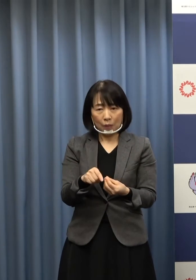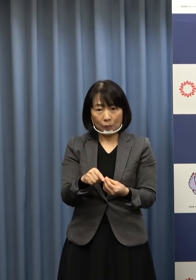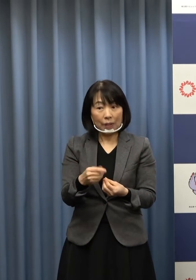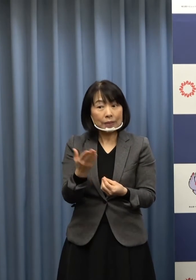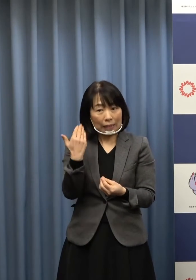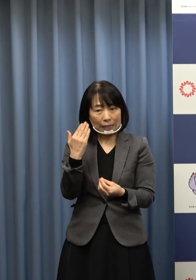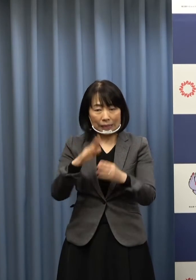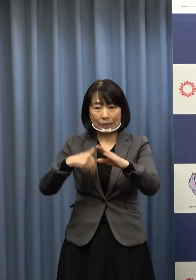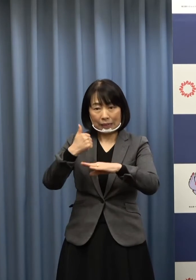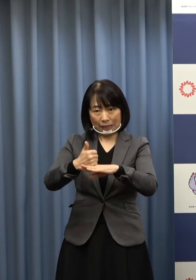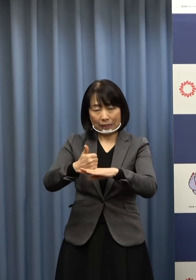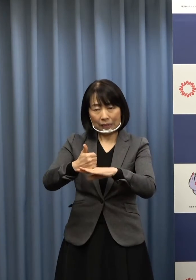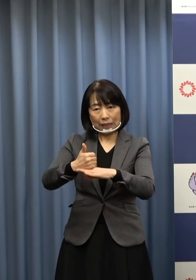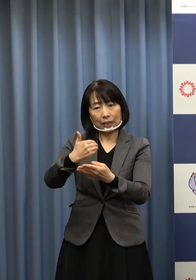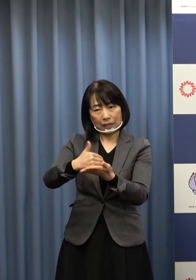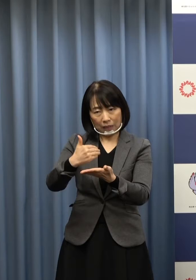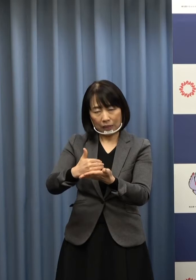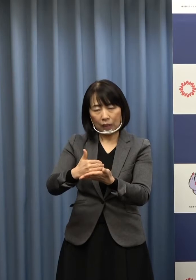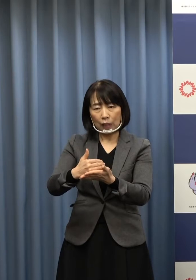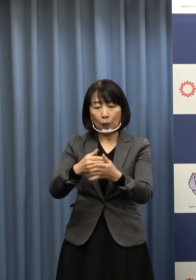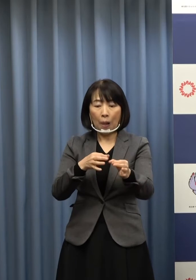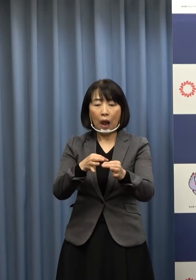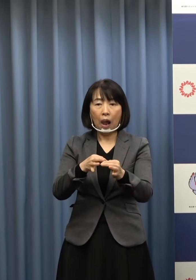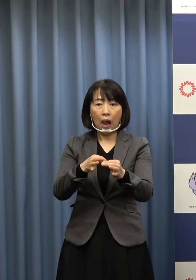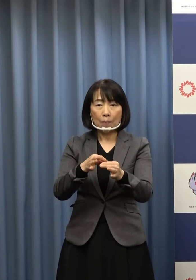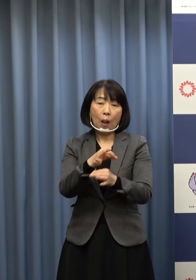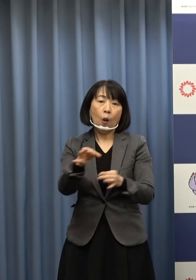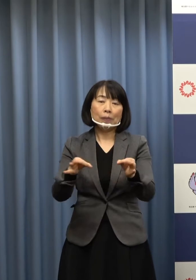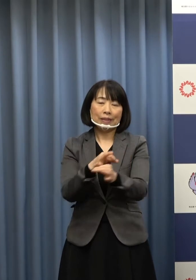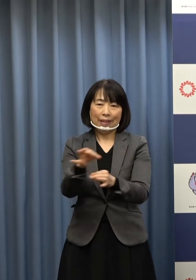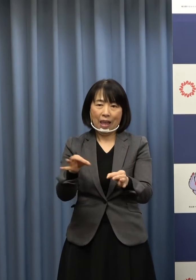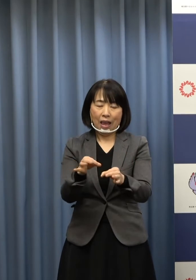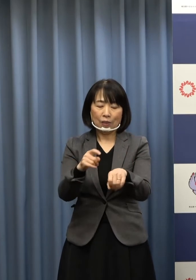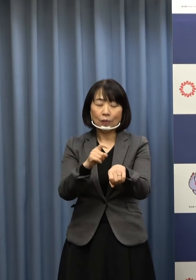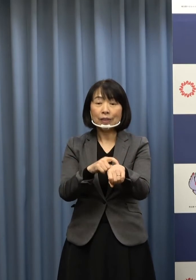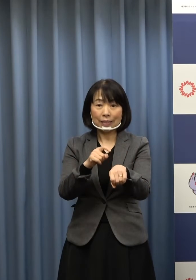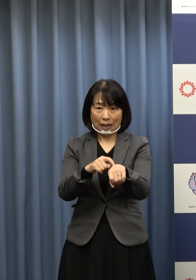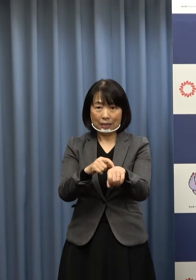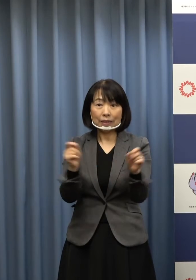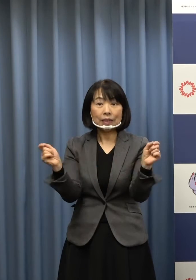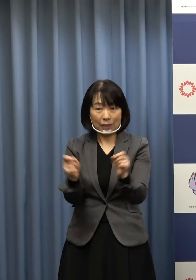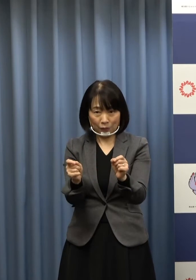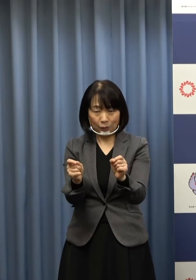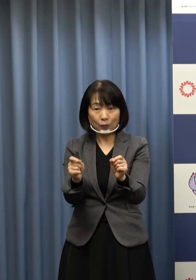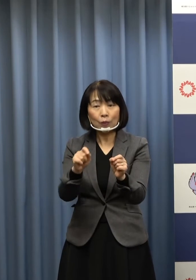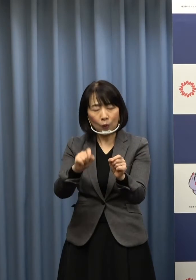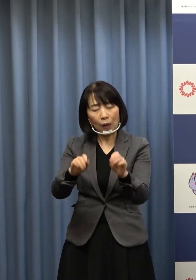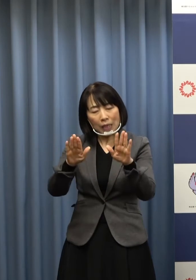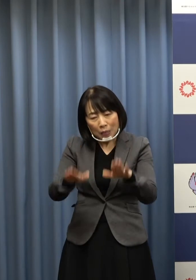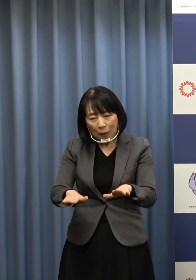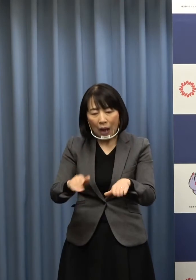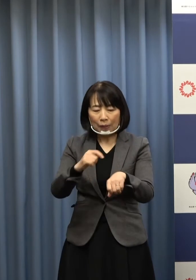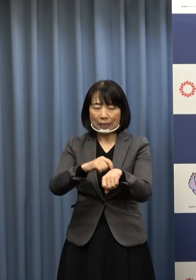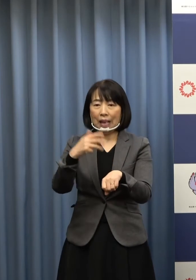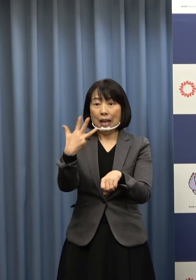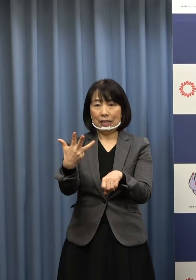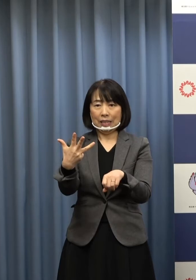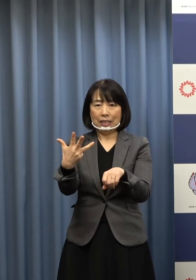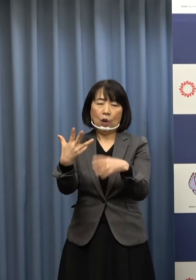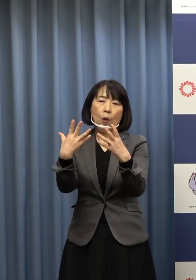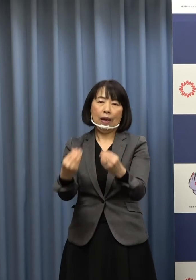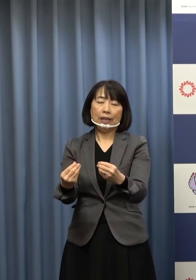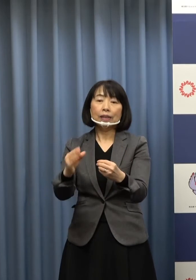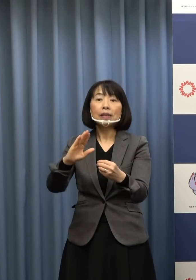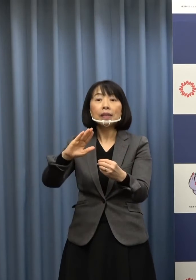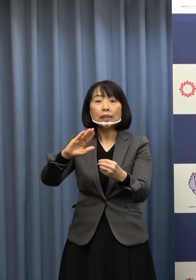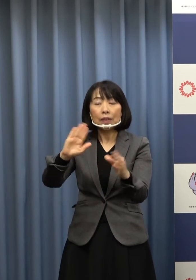事がおっしゃったように時間短縮を例えば今の8時になっているものを10時に少し緩やかにするとかそういった